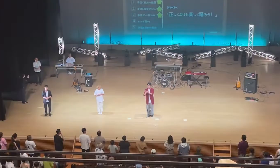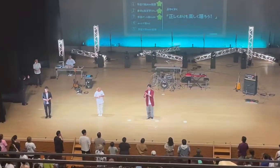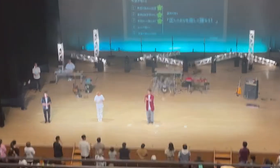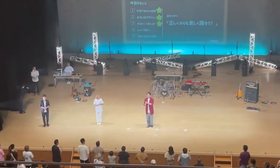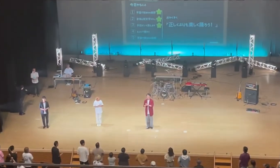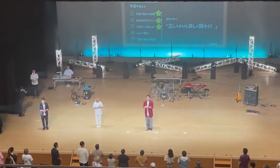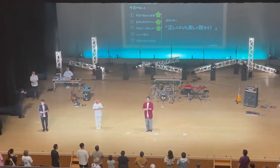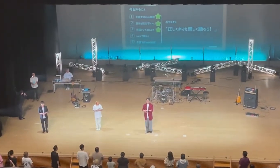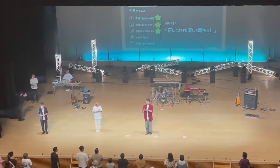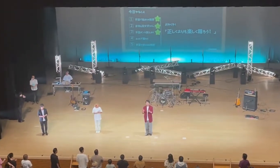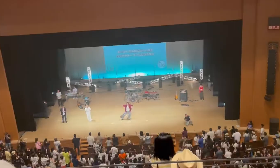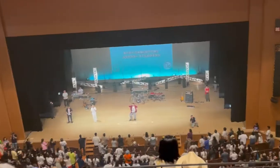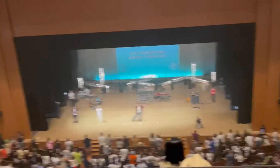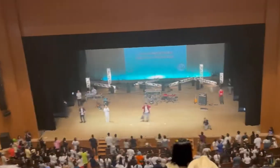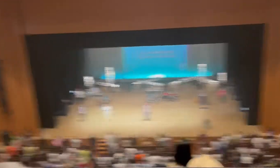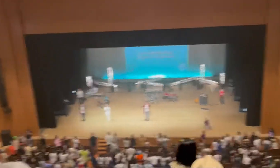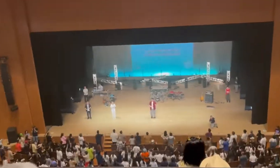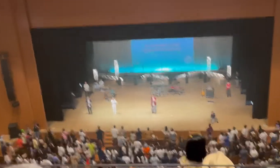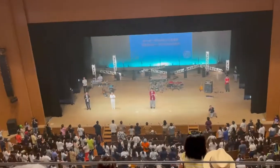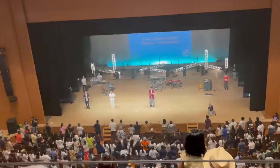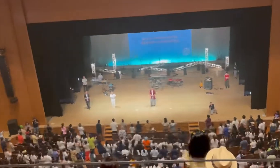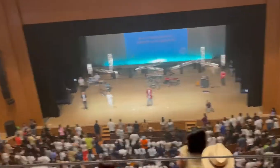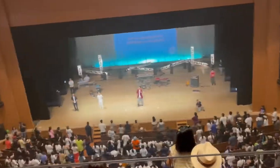なので正解